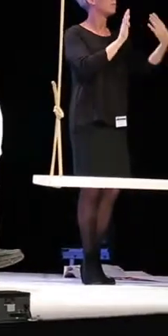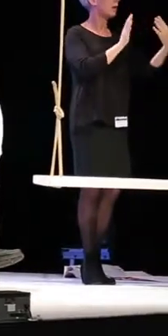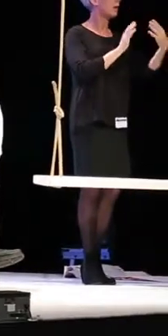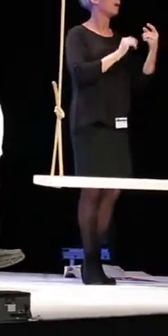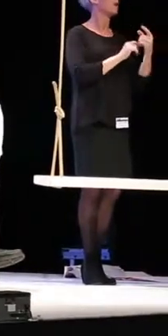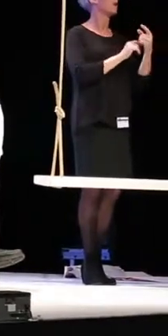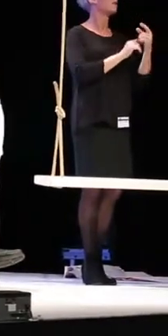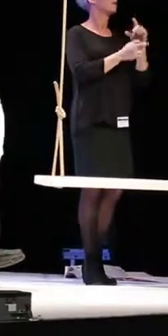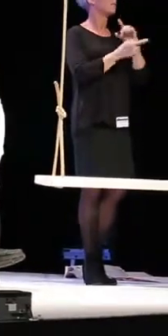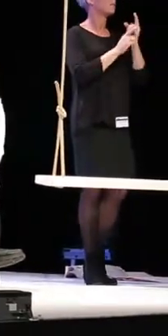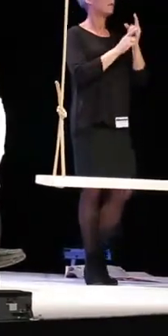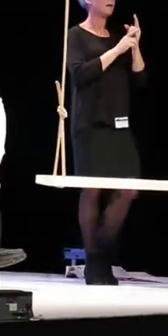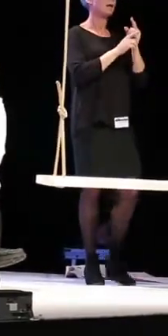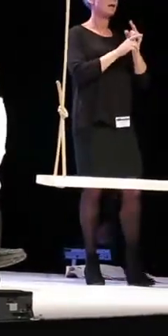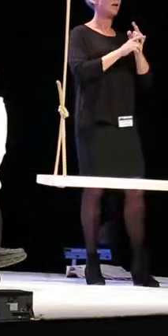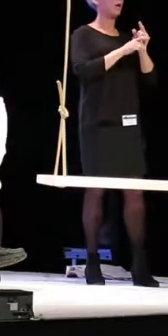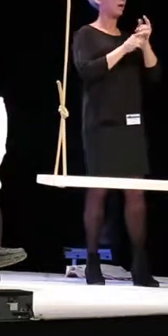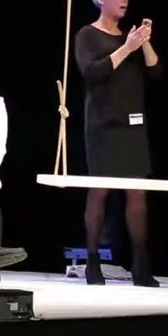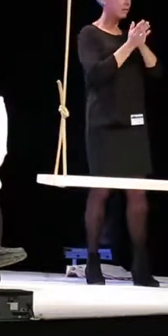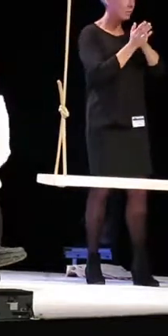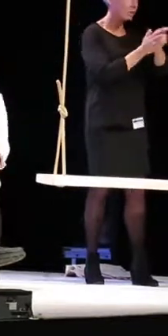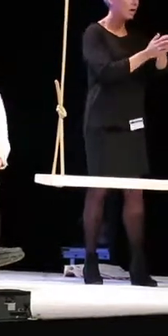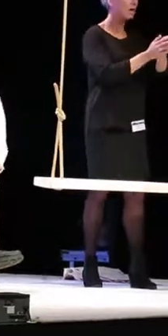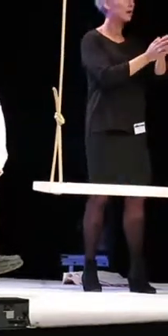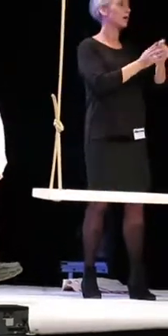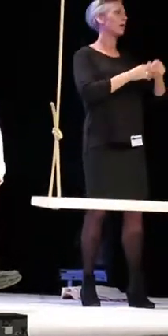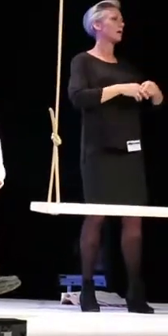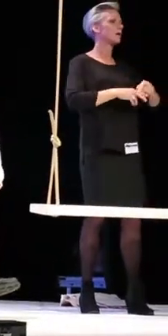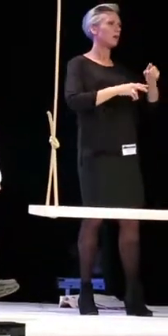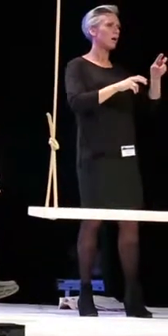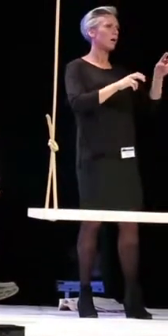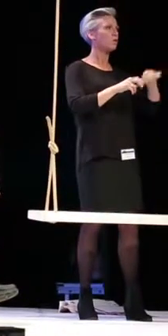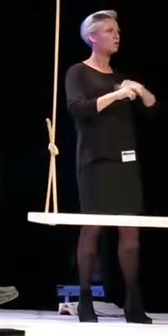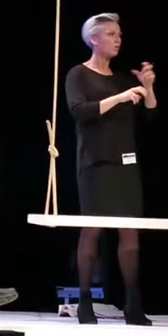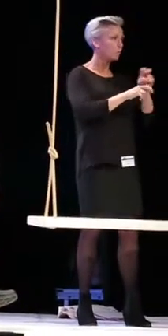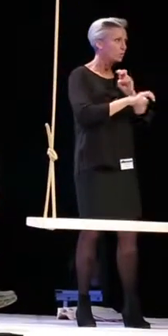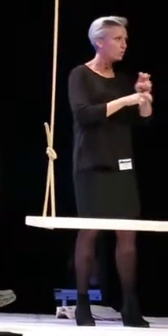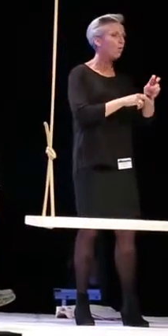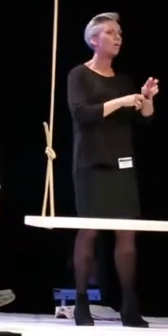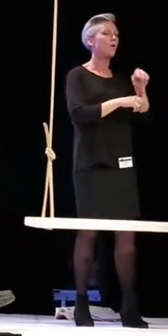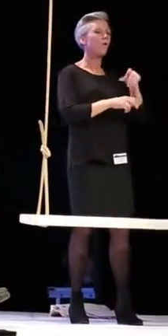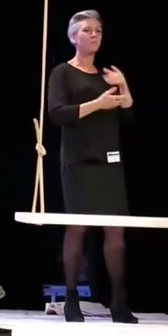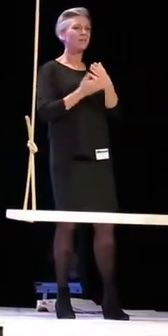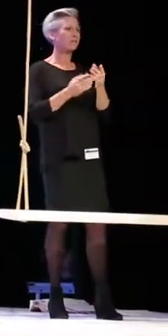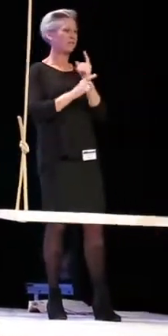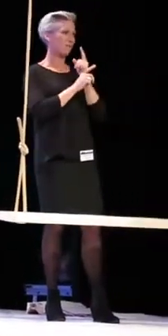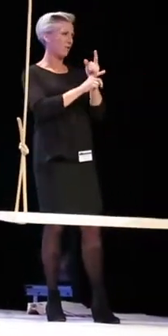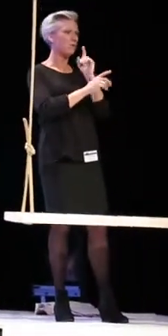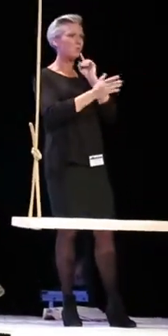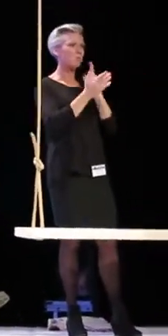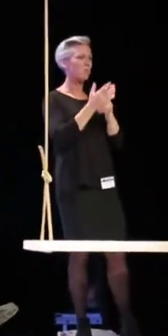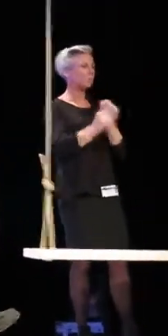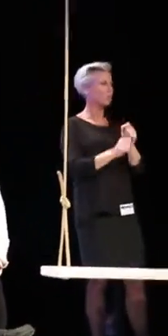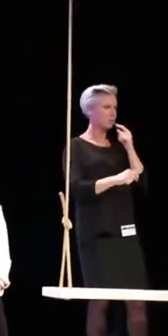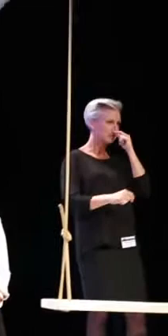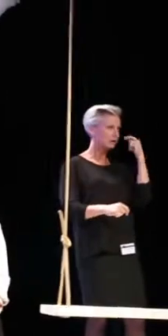rapportering, verifiering och monitoring, va? Det måste ju gå att straffa de som inte uppfyller sina mål. Vi måste ha någon sorts shame and blame struktur,